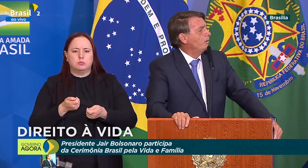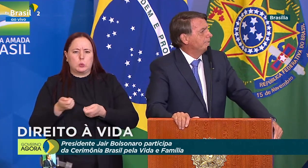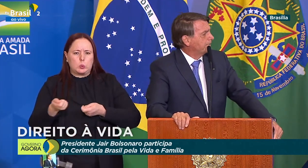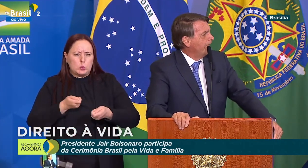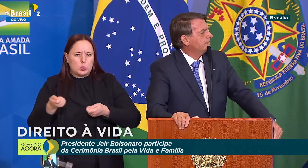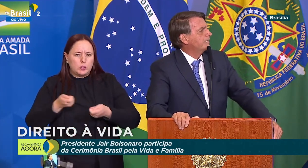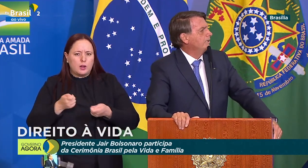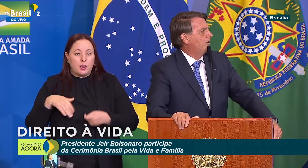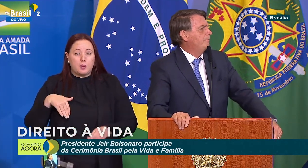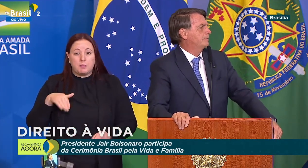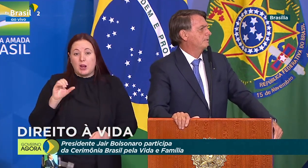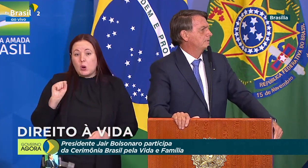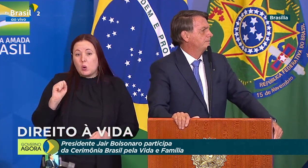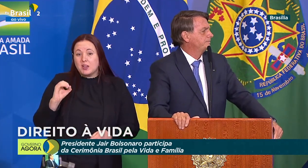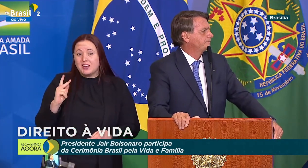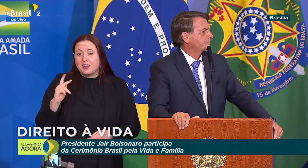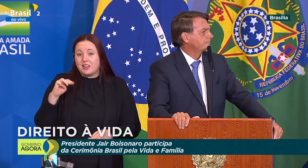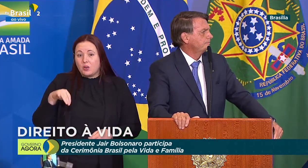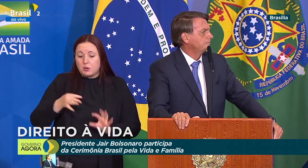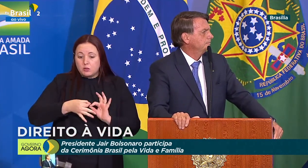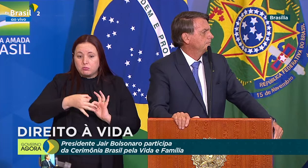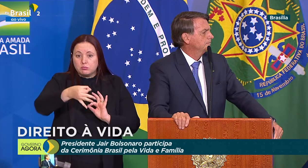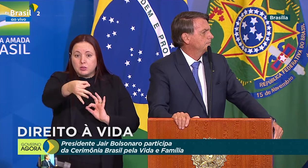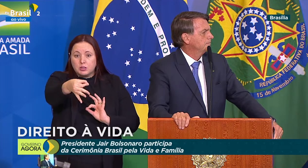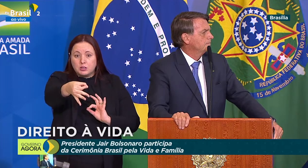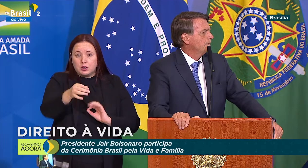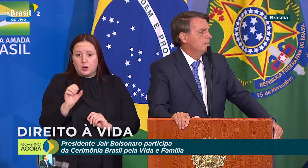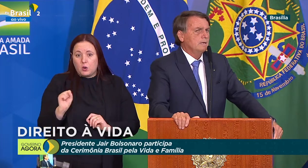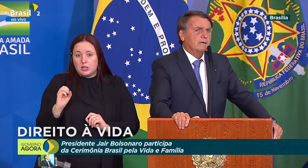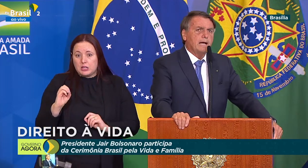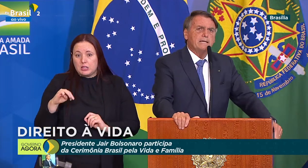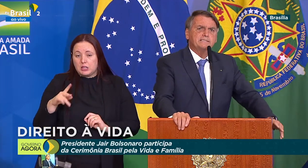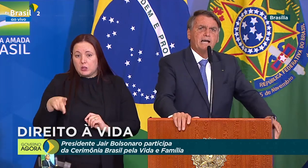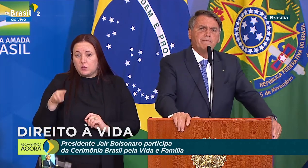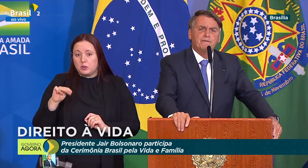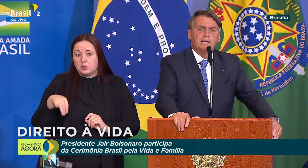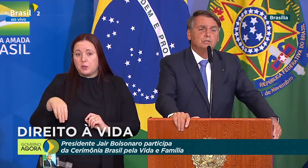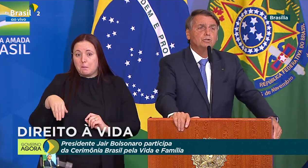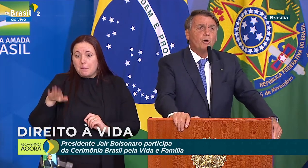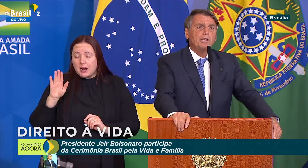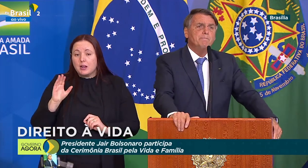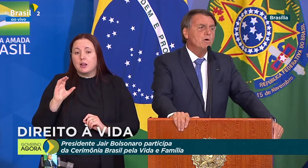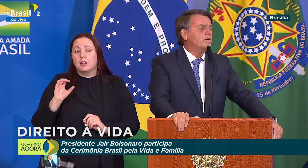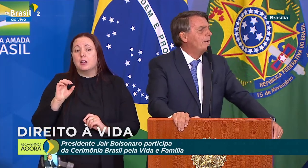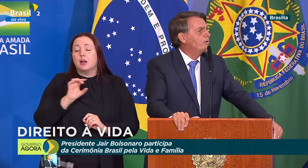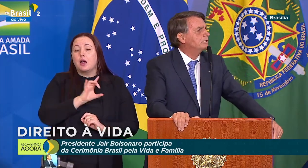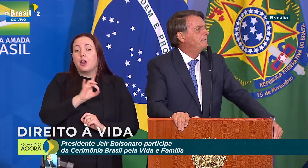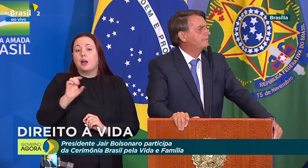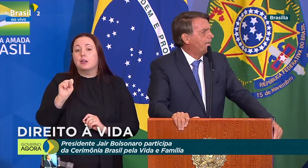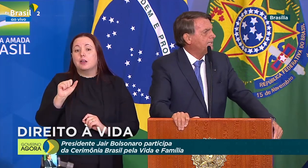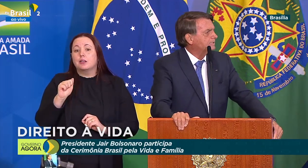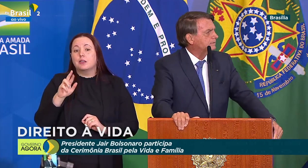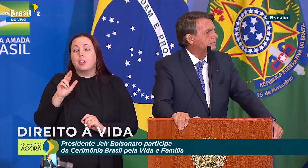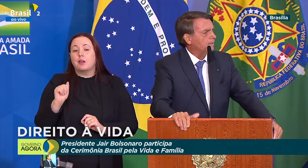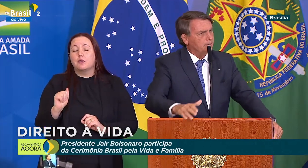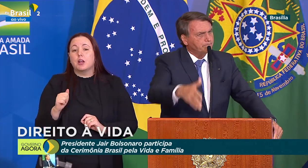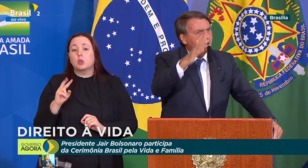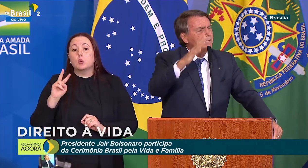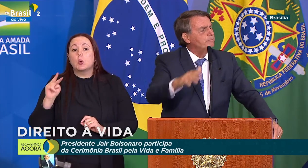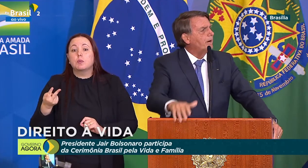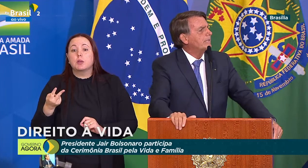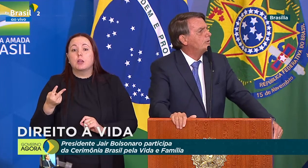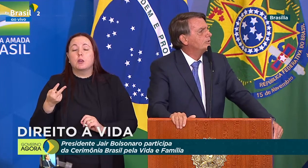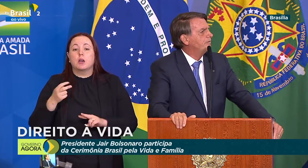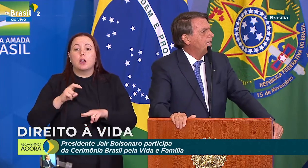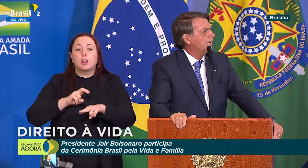mais 80 km é a cada safra 2000 caminhões bi-trens